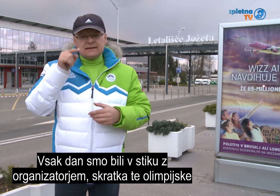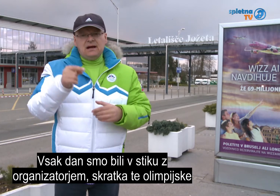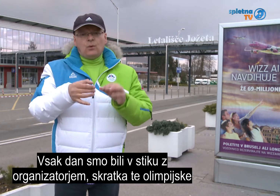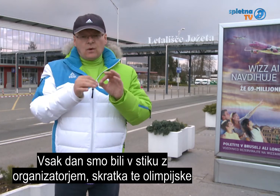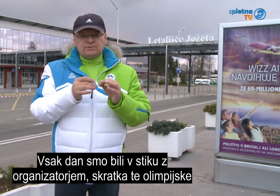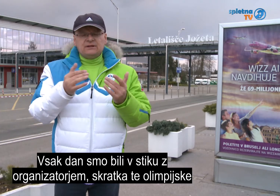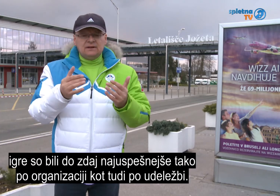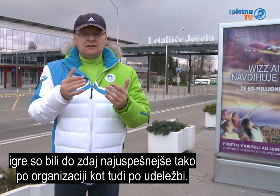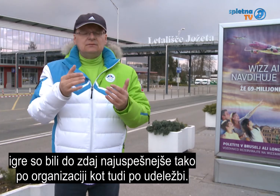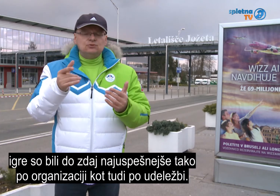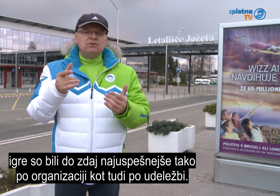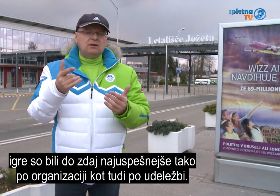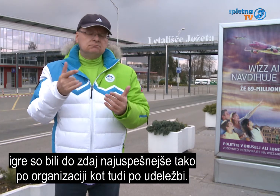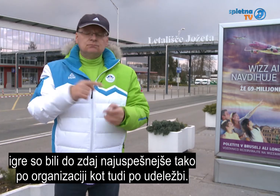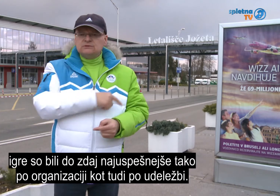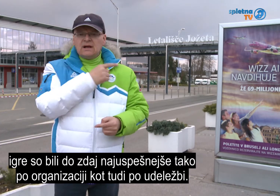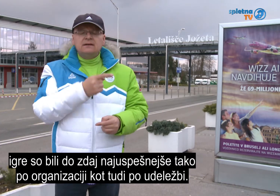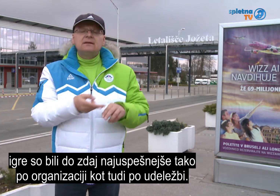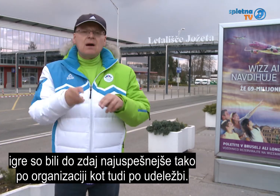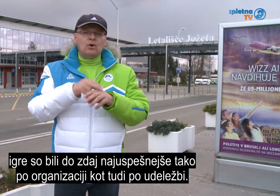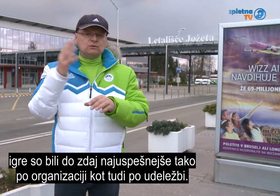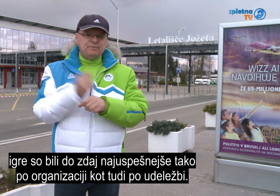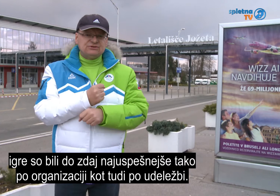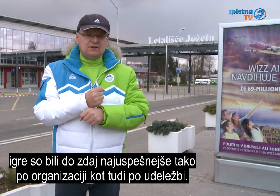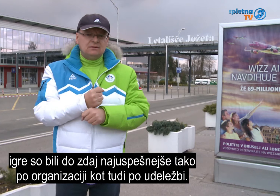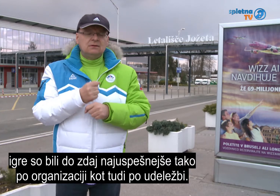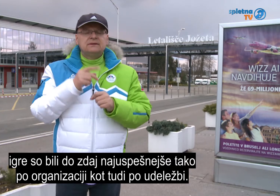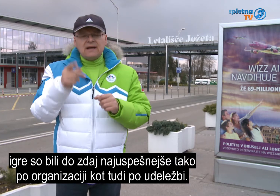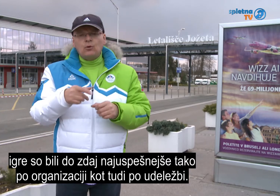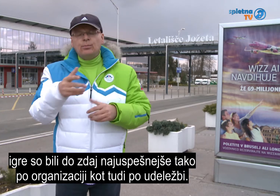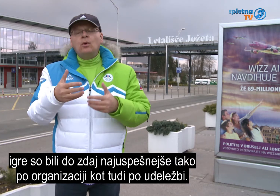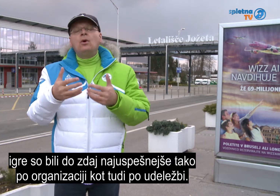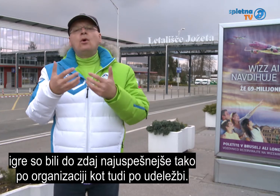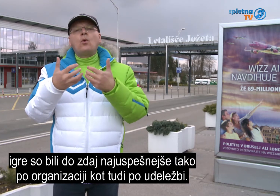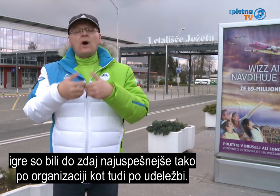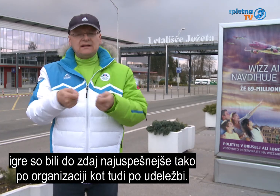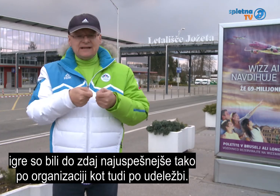Der var inde på det bliver der har både det der på